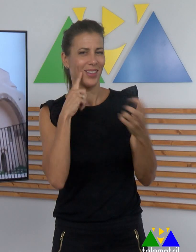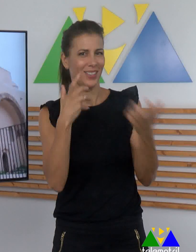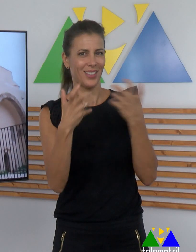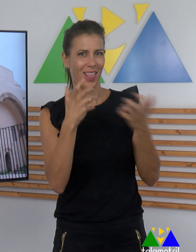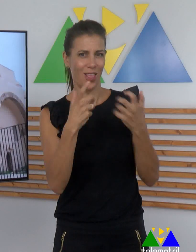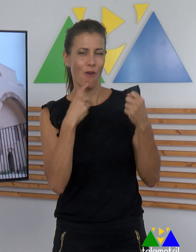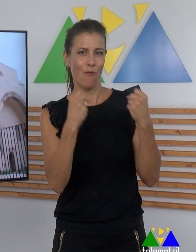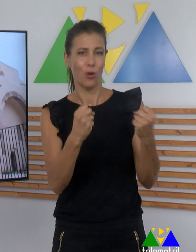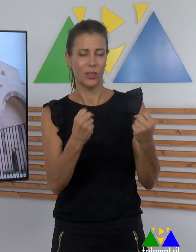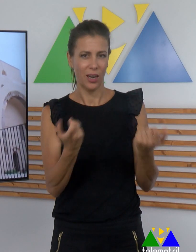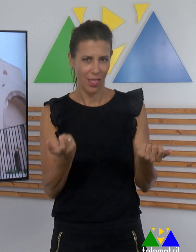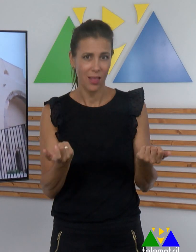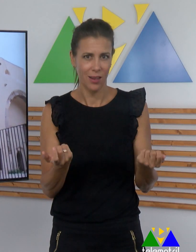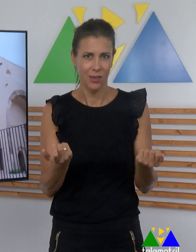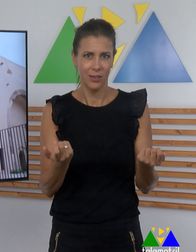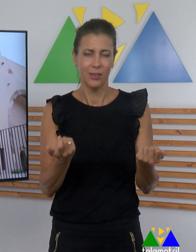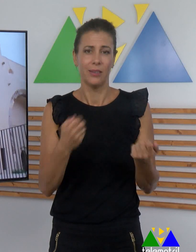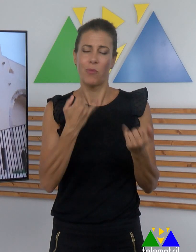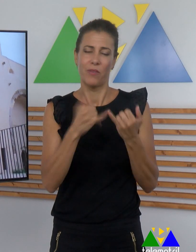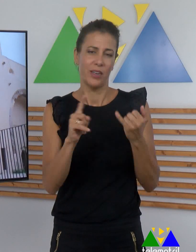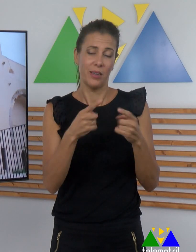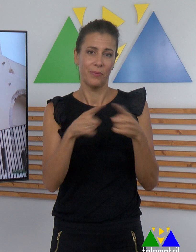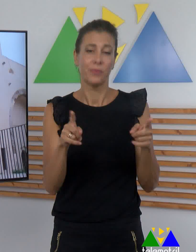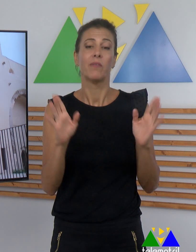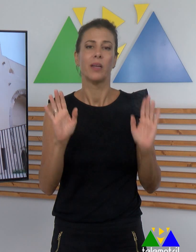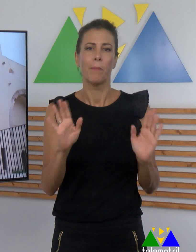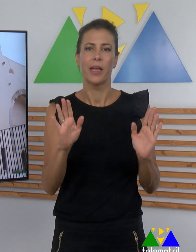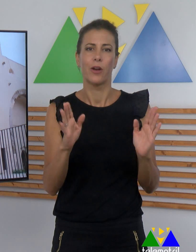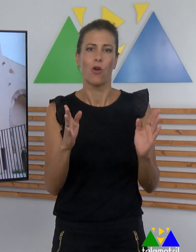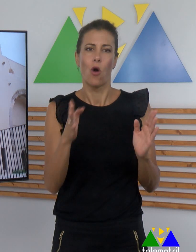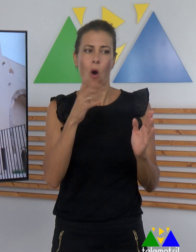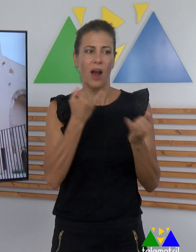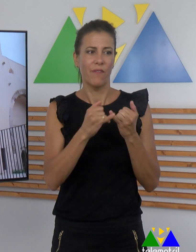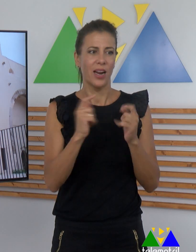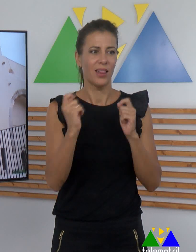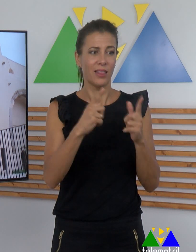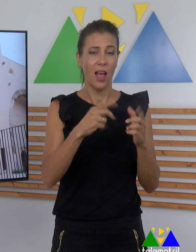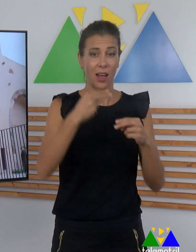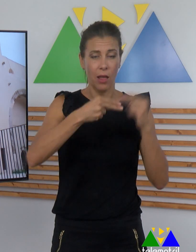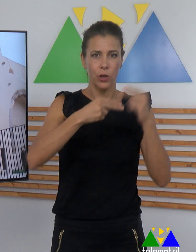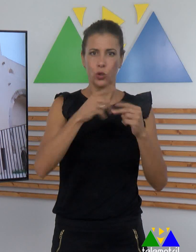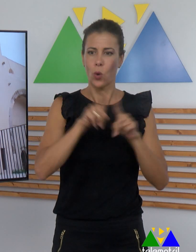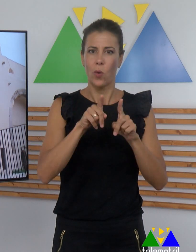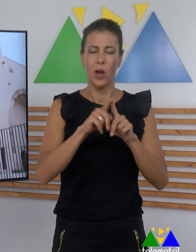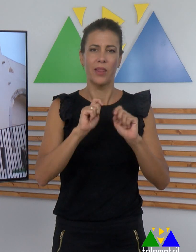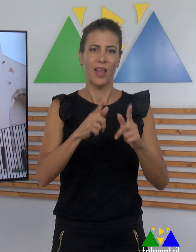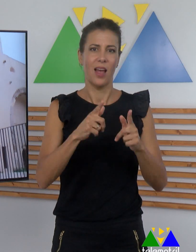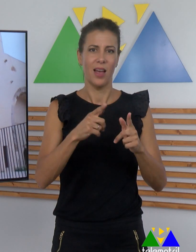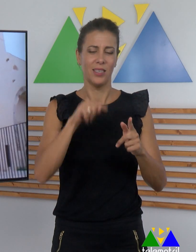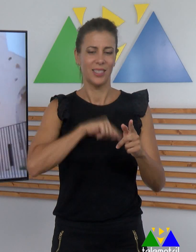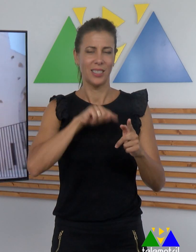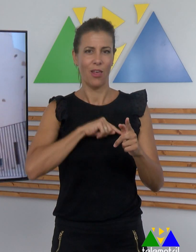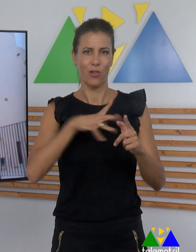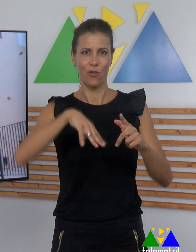sensación de fortaleza. Esto además es una iglesia fortaleza, el darle sensación de castillo, ¿no? Si se enfoscaba, perdía la sensación de castillo.